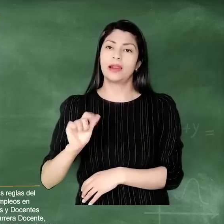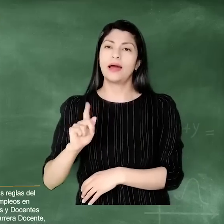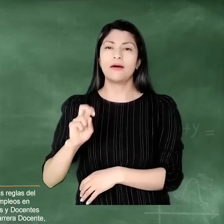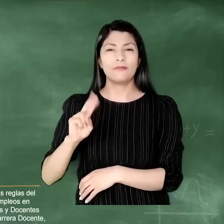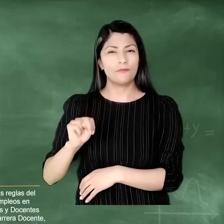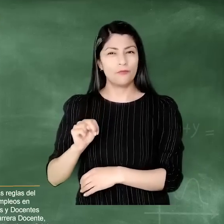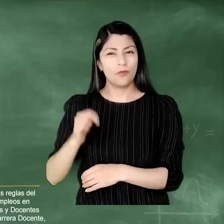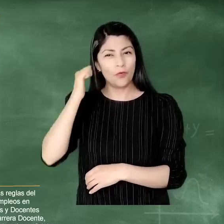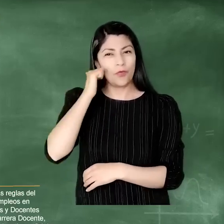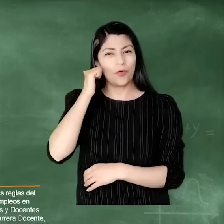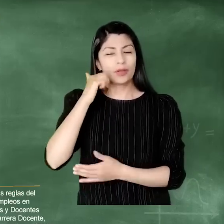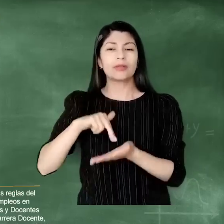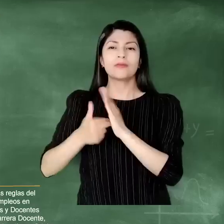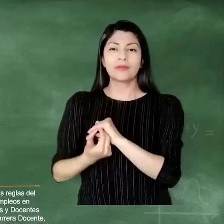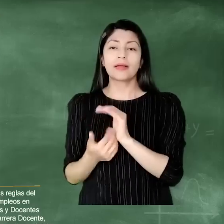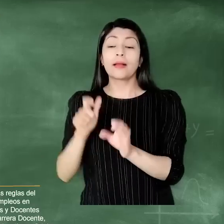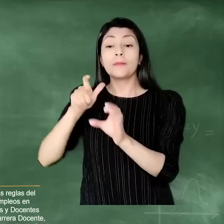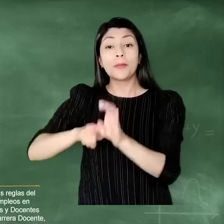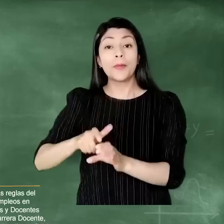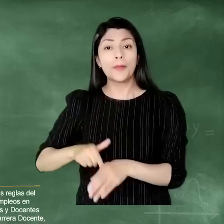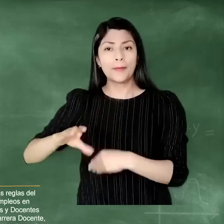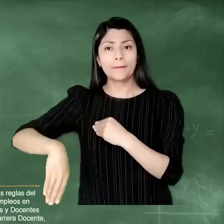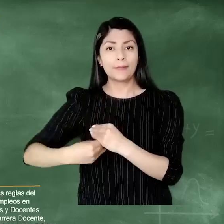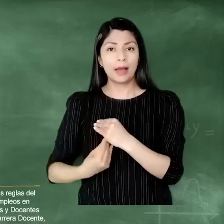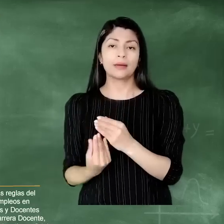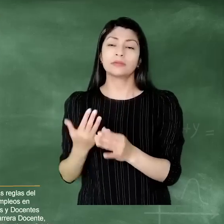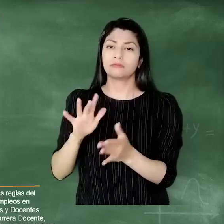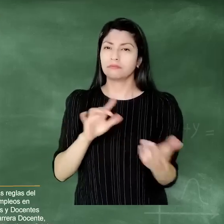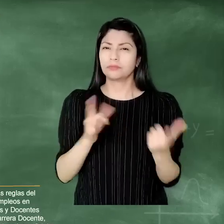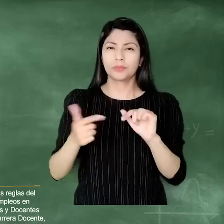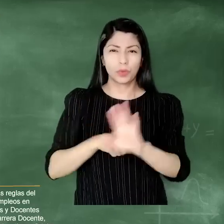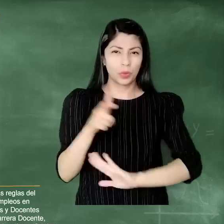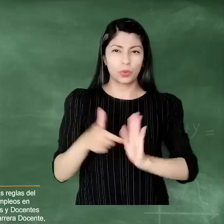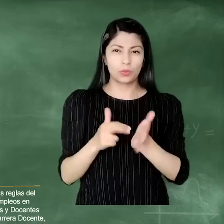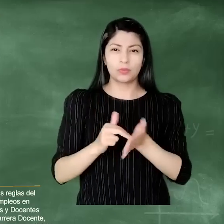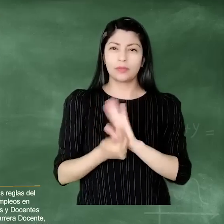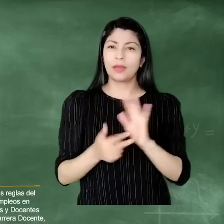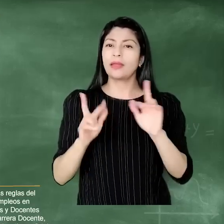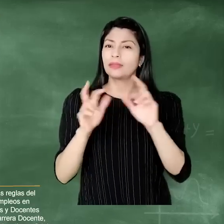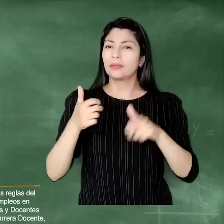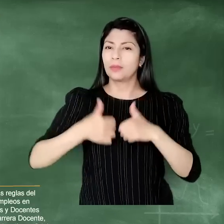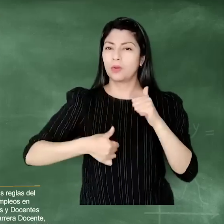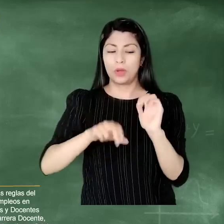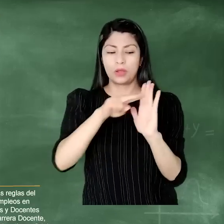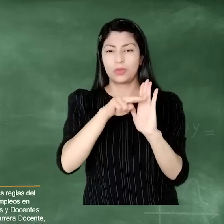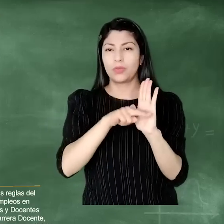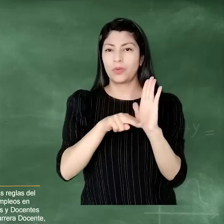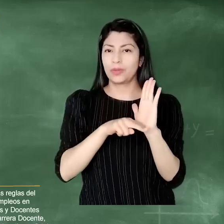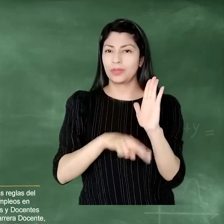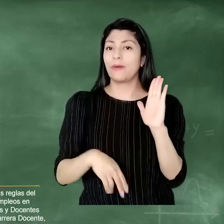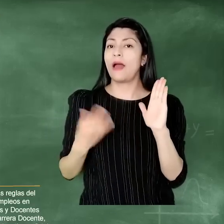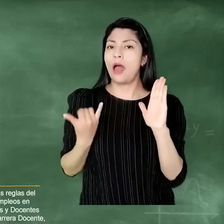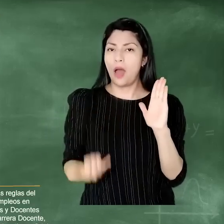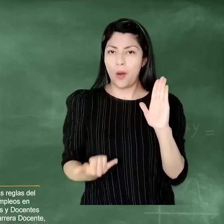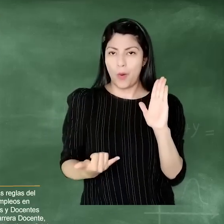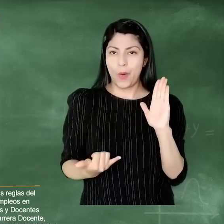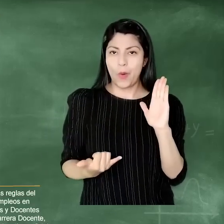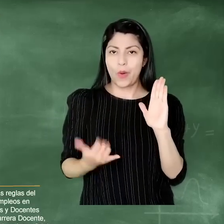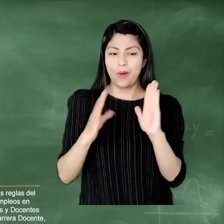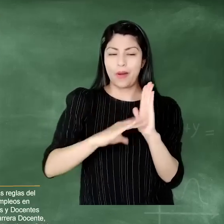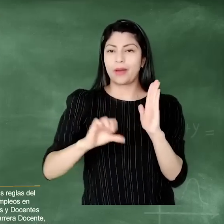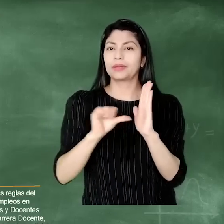el escalafón docente. La inscripción o actualización en el escalafón docente se efectuará en los términos de